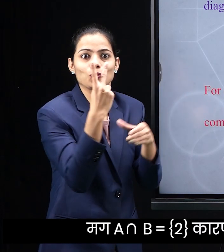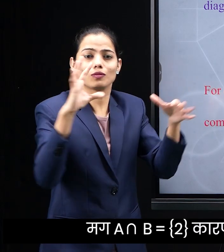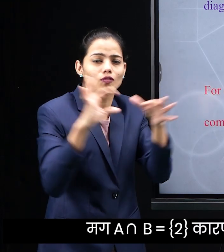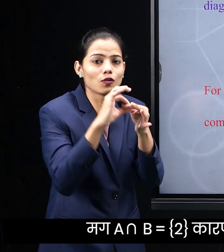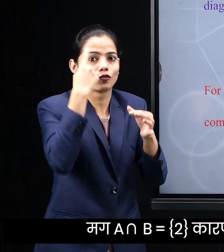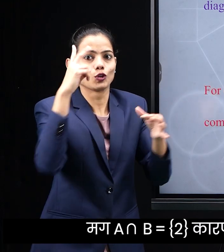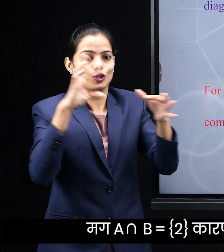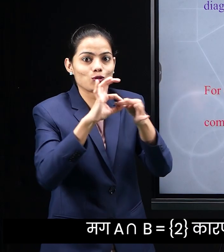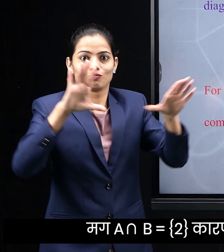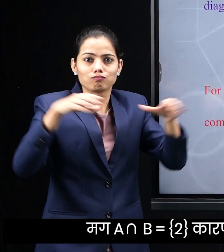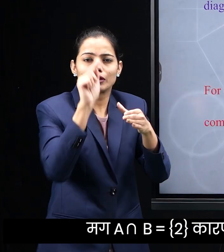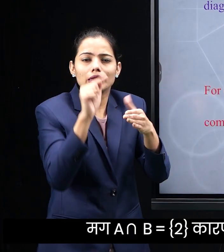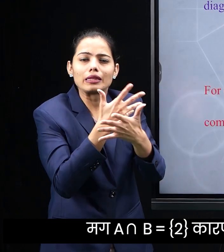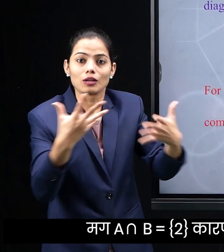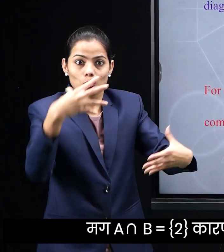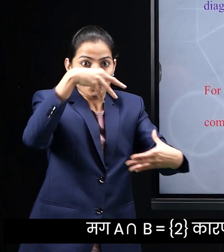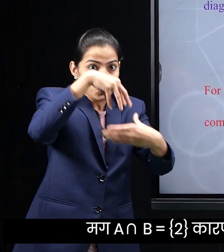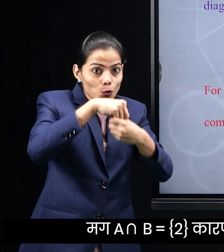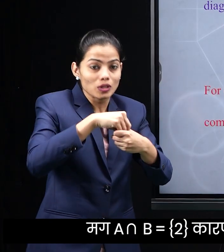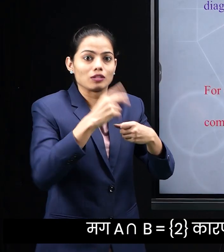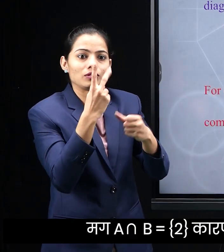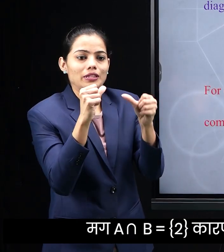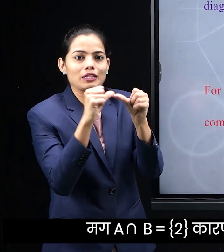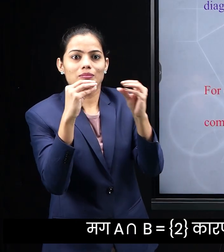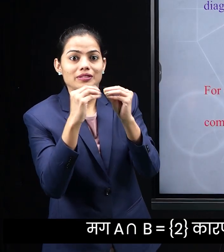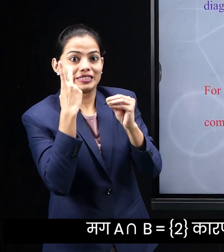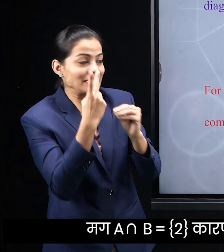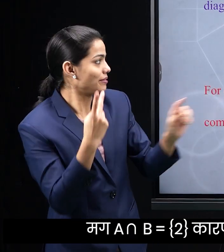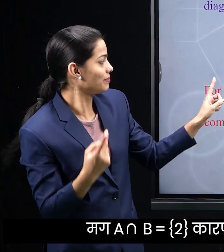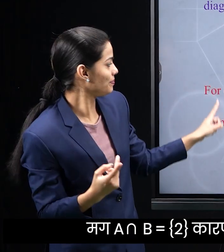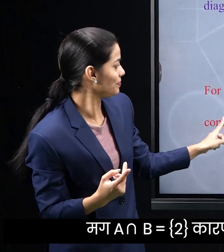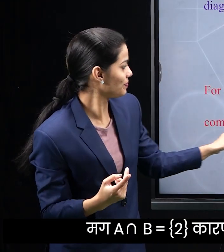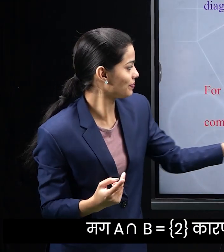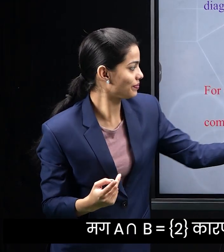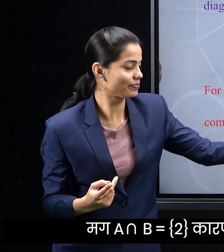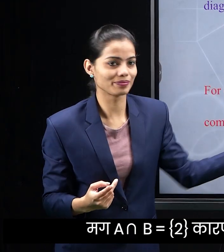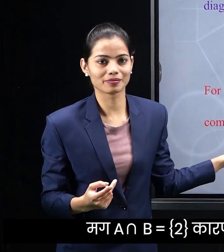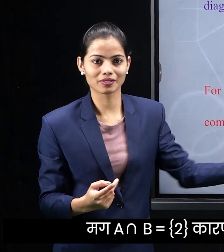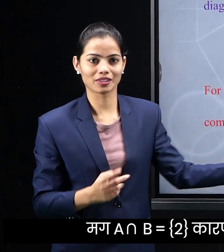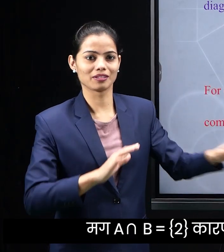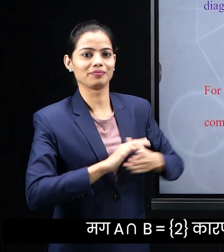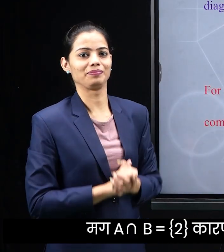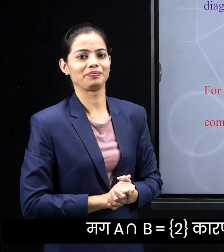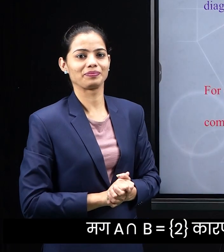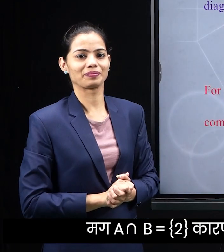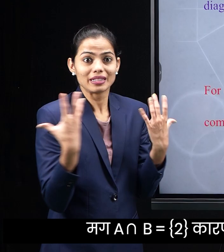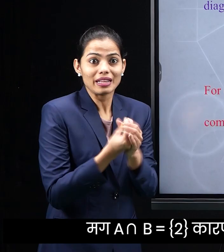मग A इंटरसेक्शन B is equals to 2 कारण 2 हा A आणि B या संचाचा सामान्य घटक